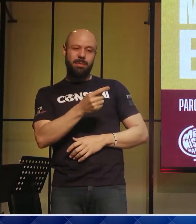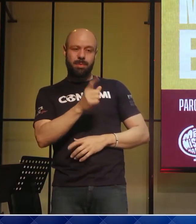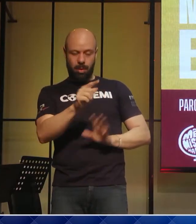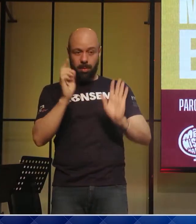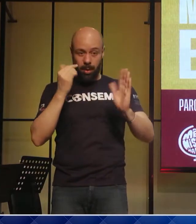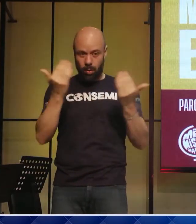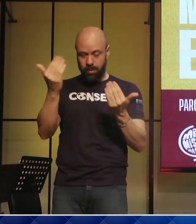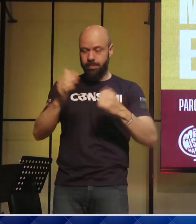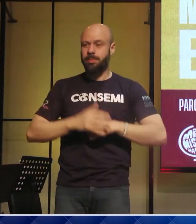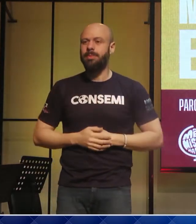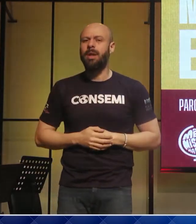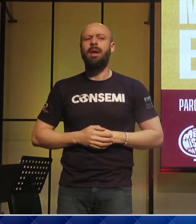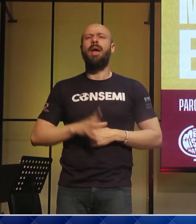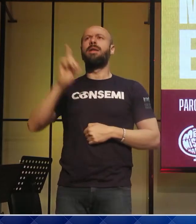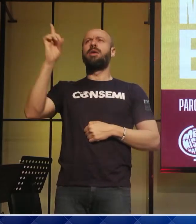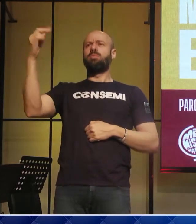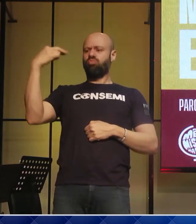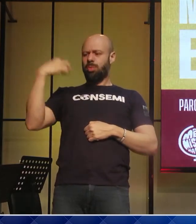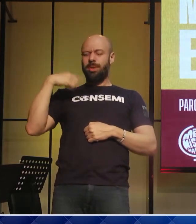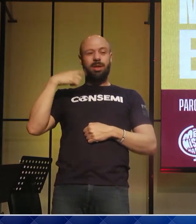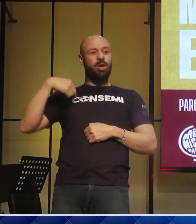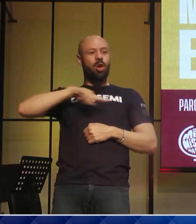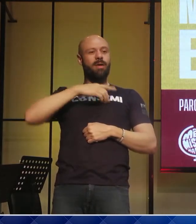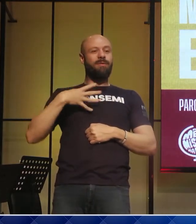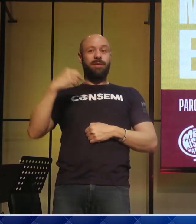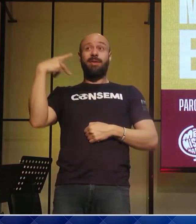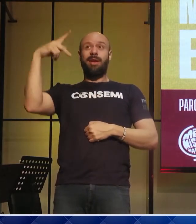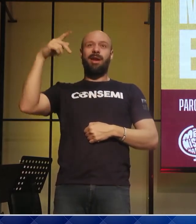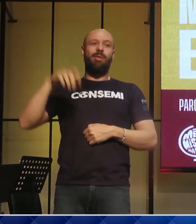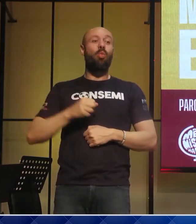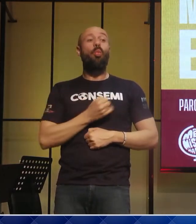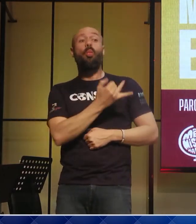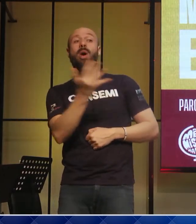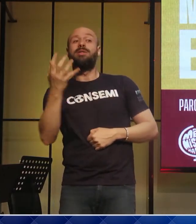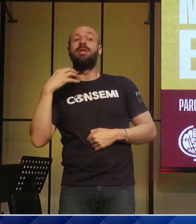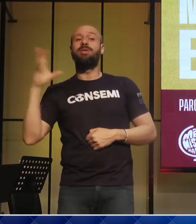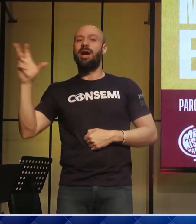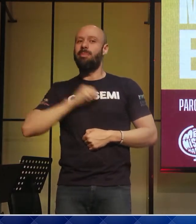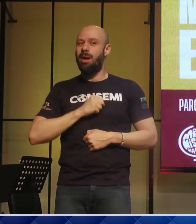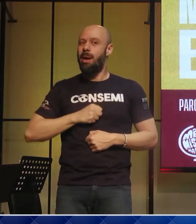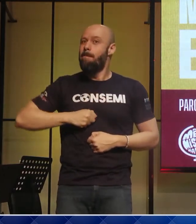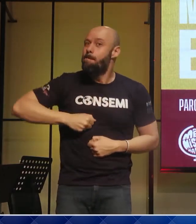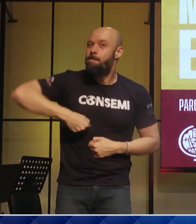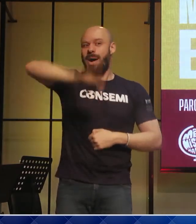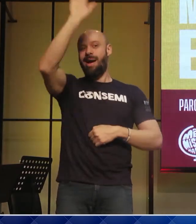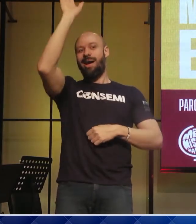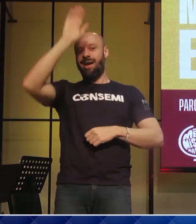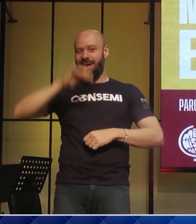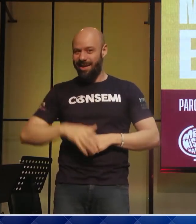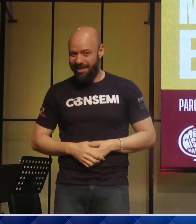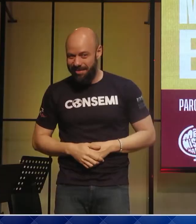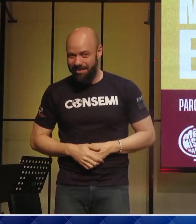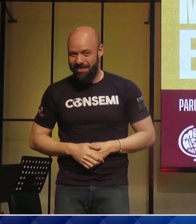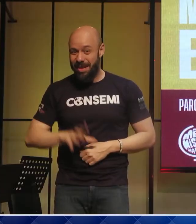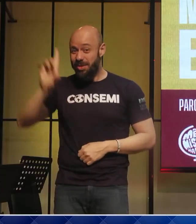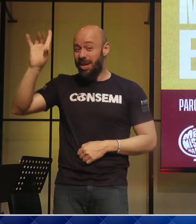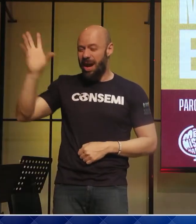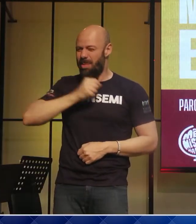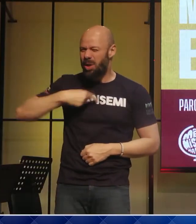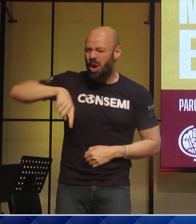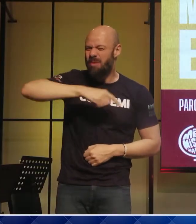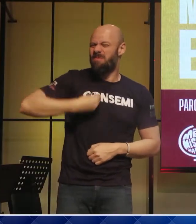Se um pai e uma mãe cuida de um filho para que o filho seja melhor do que eles,